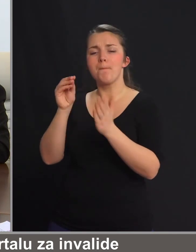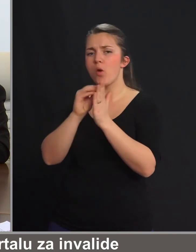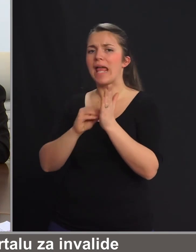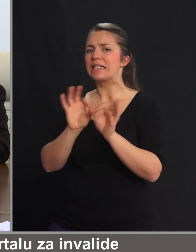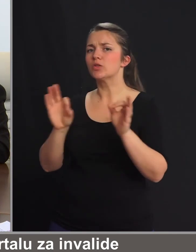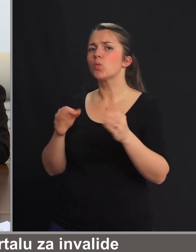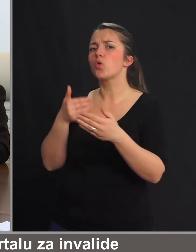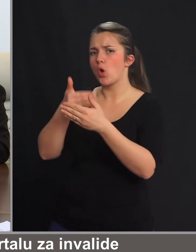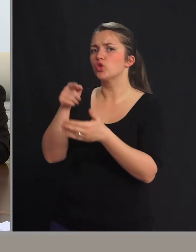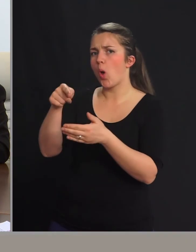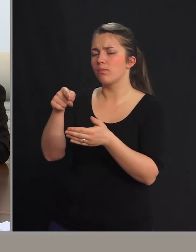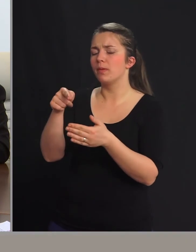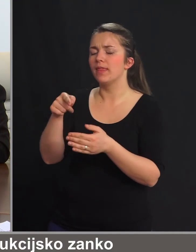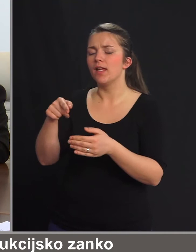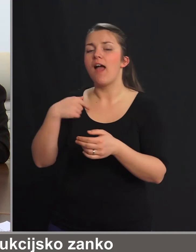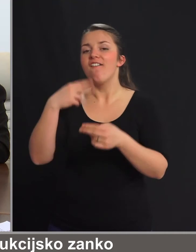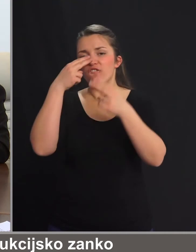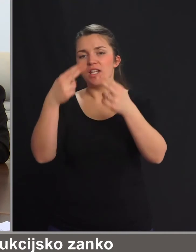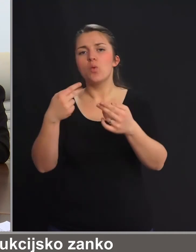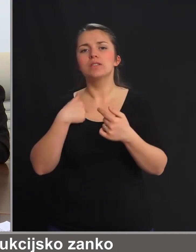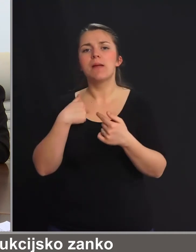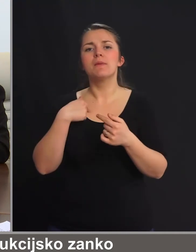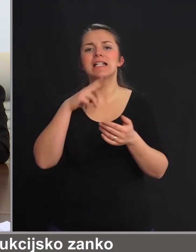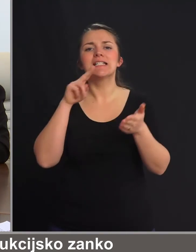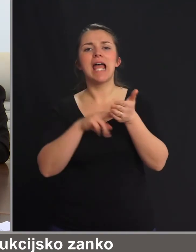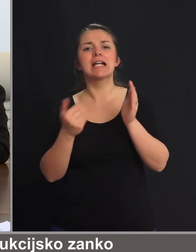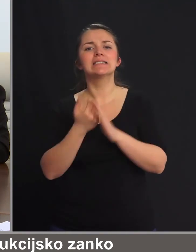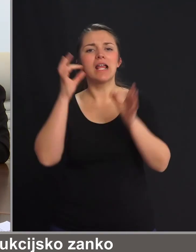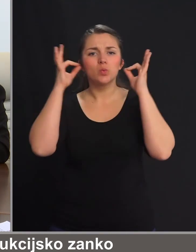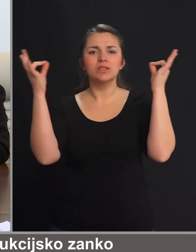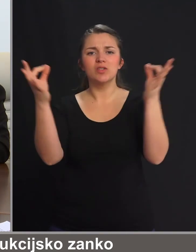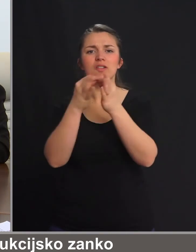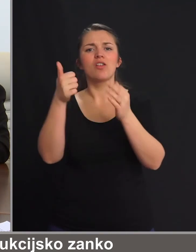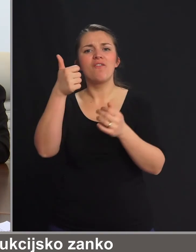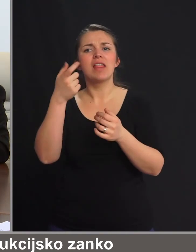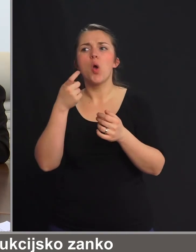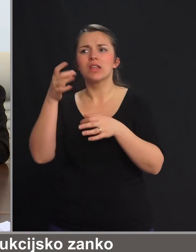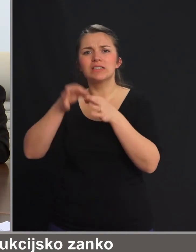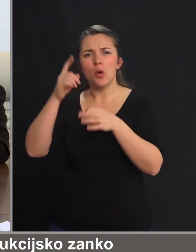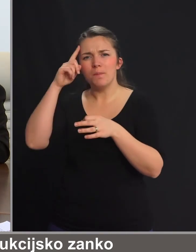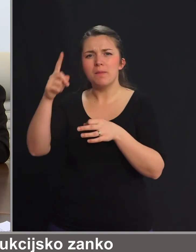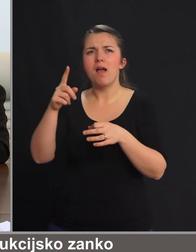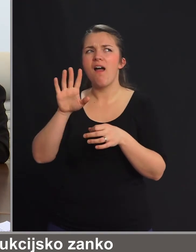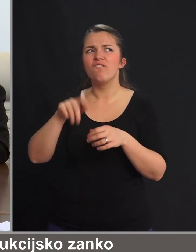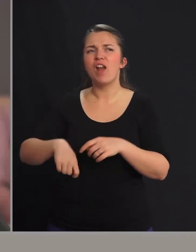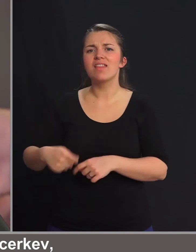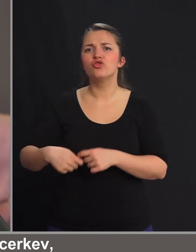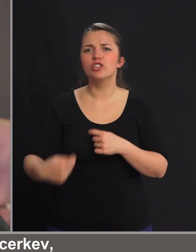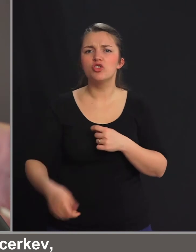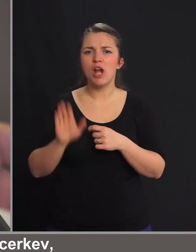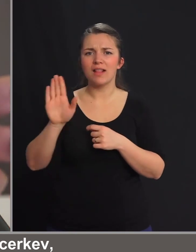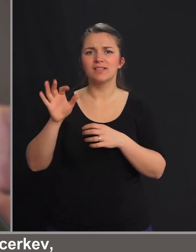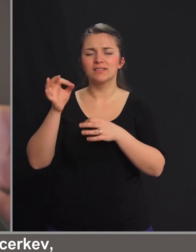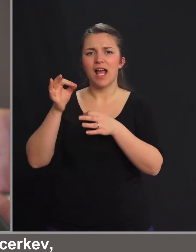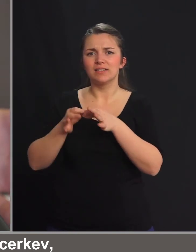podatki gotovo dostopni. Videl sem recimo znak za indukcijsko znamko Veni od cerkva, mislim, da je to